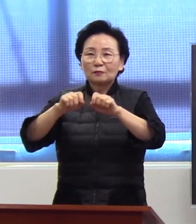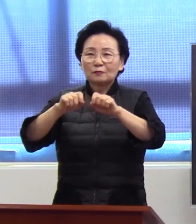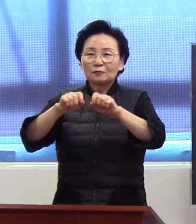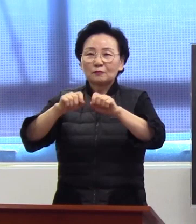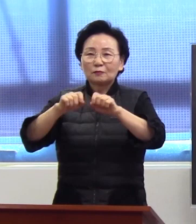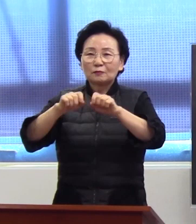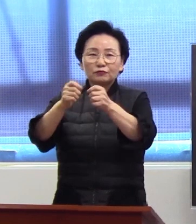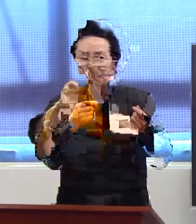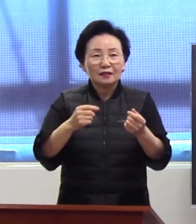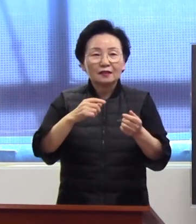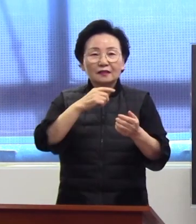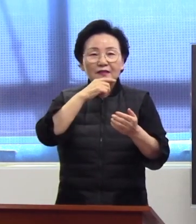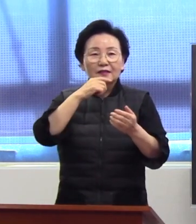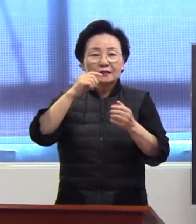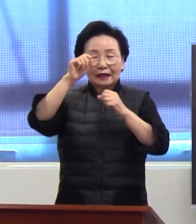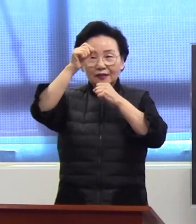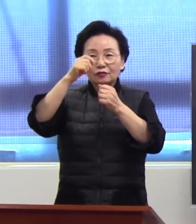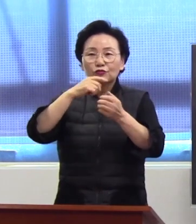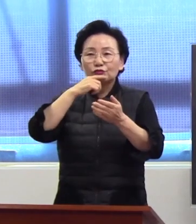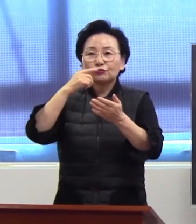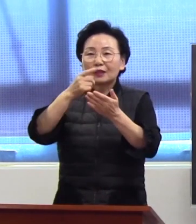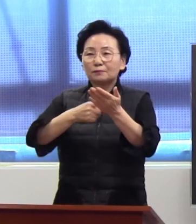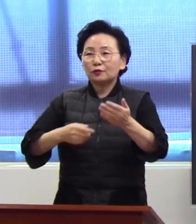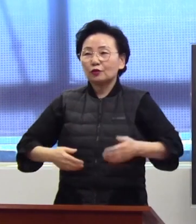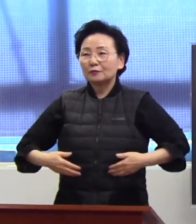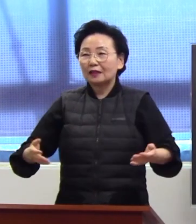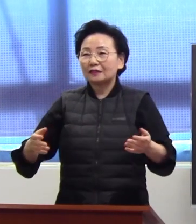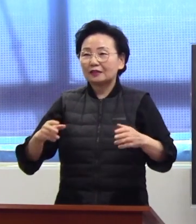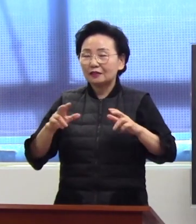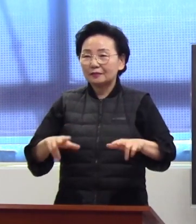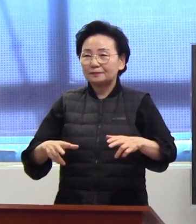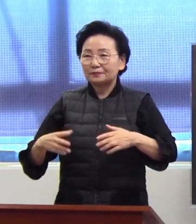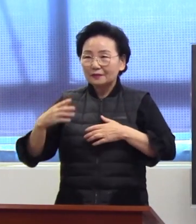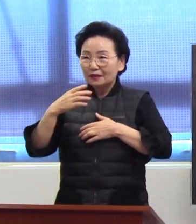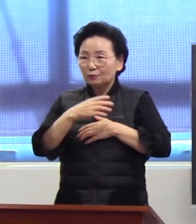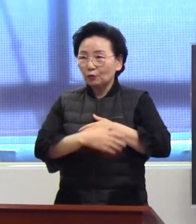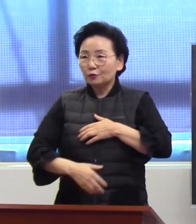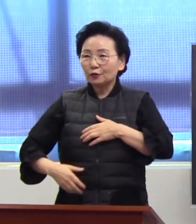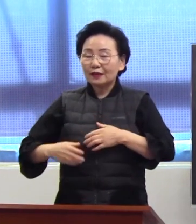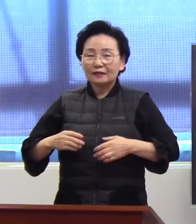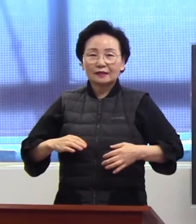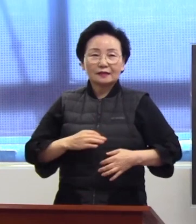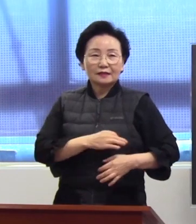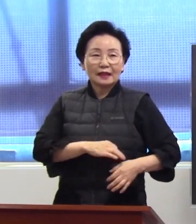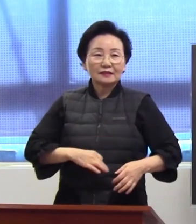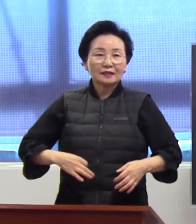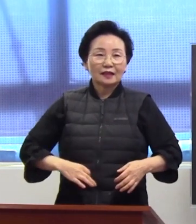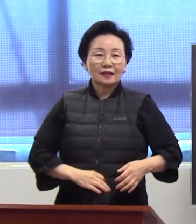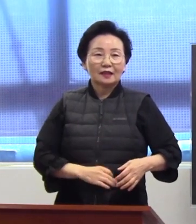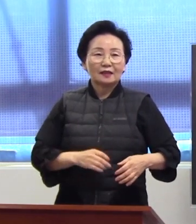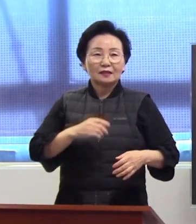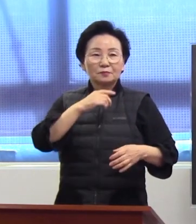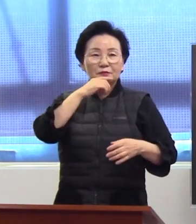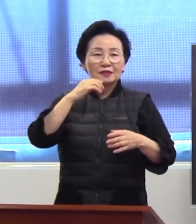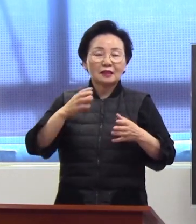죽을 것 같으니까 다리는 수술할 필요 없다. 지금 몸속에 창자가 피가